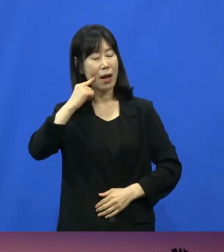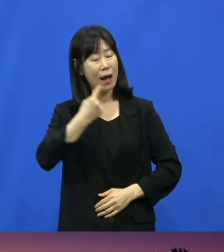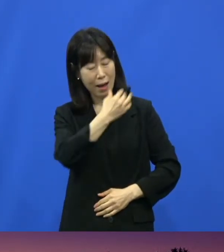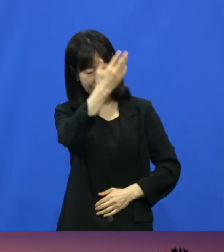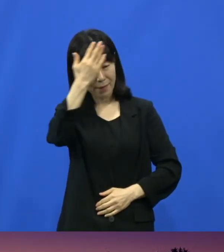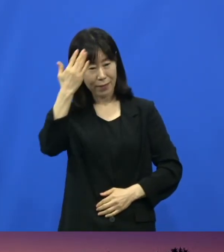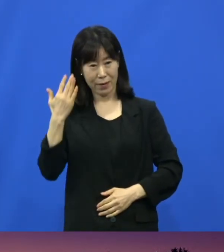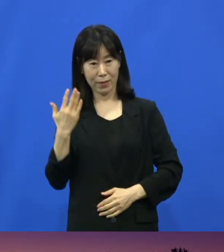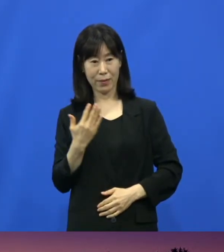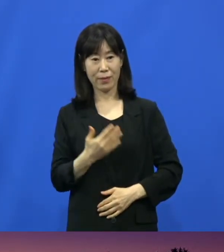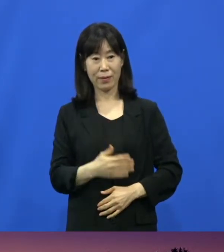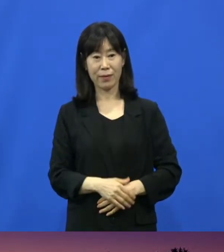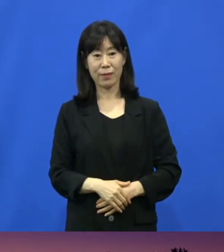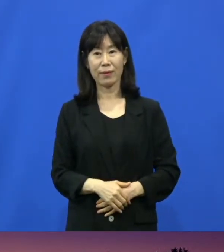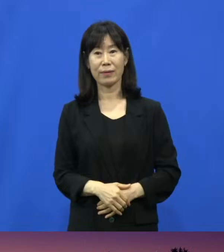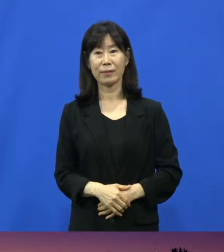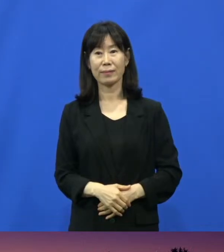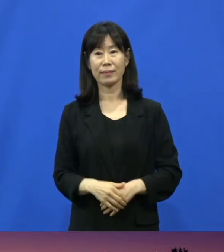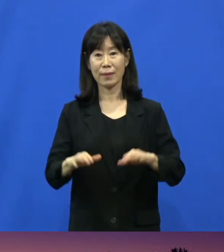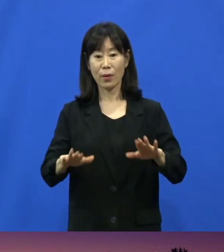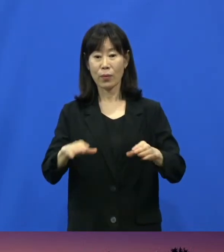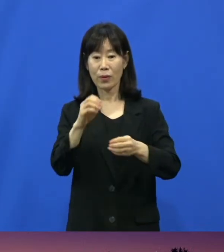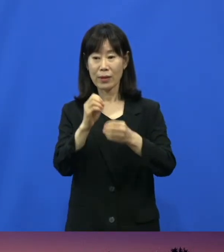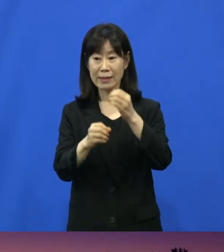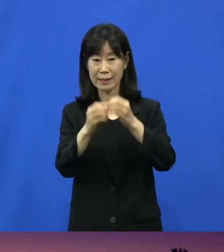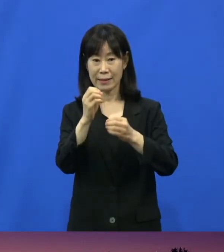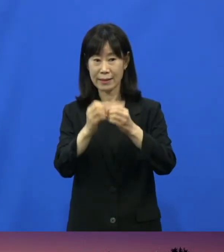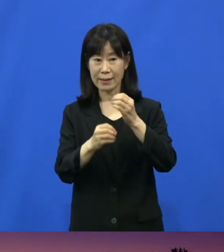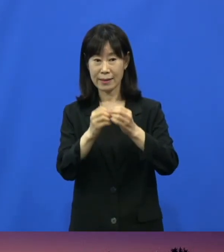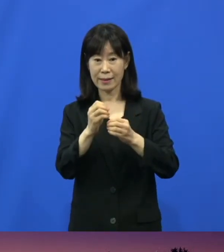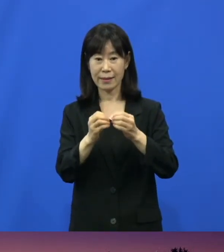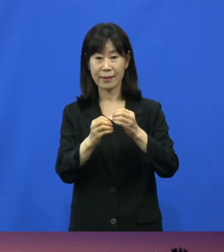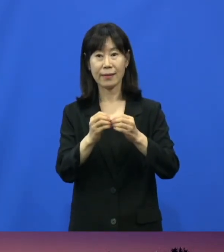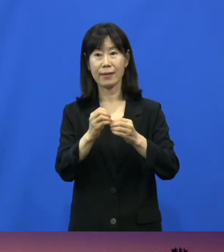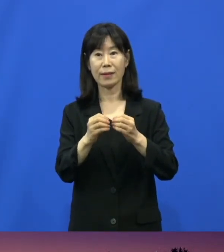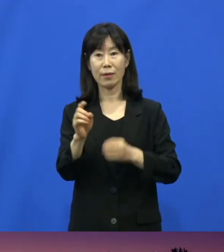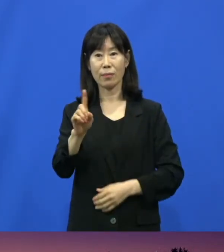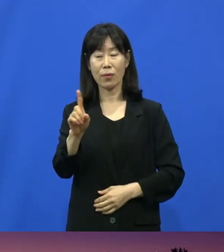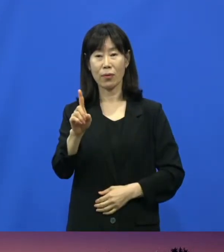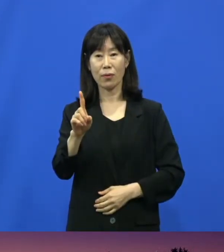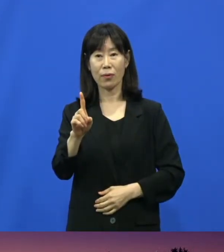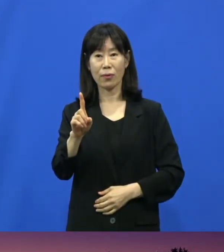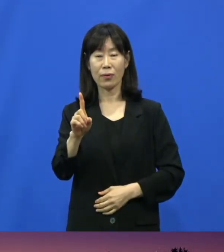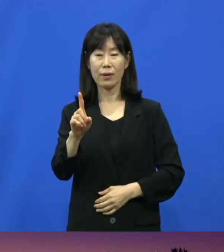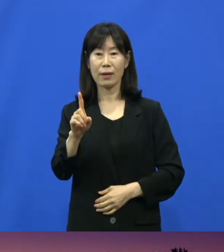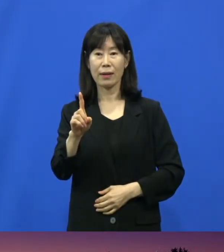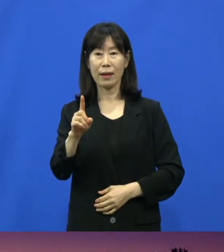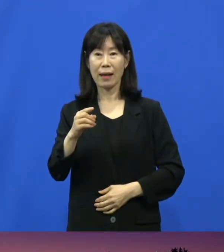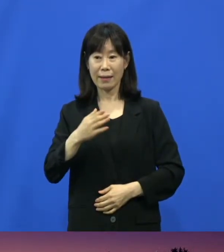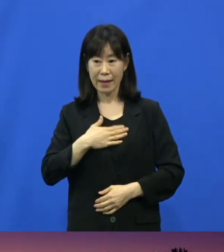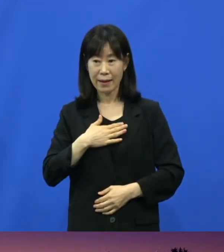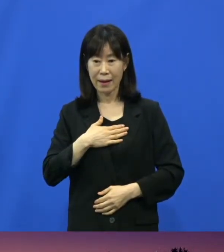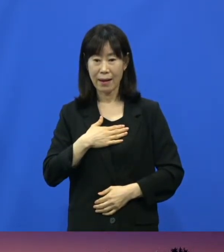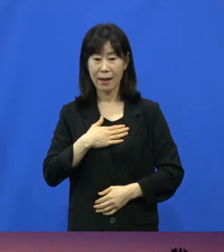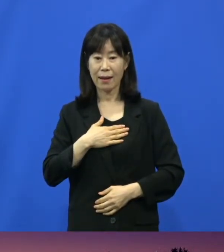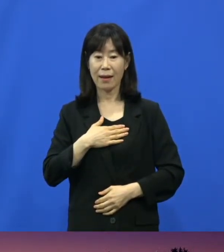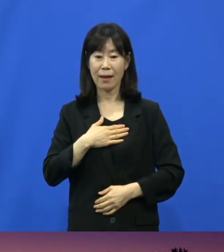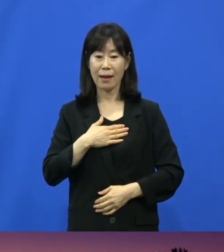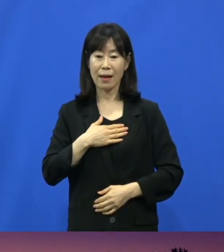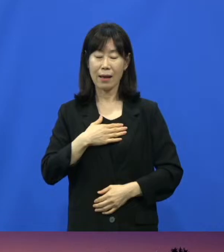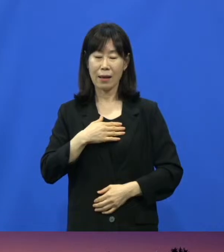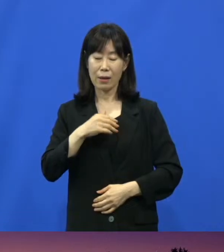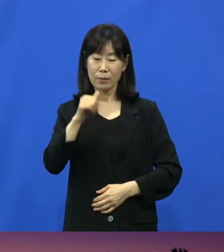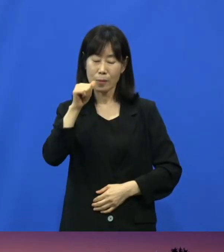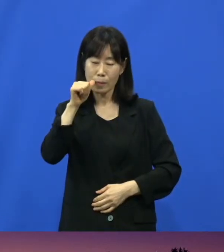없어요. 근데 오늘 시인은 바로 자기 자신이 그런 상태와 같다는 거예요. 여러분, 우리의